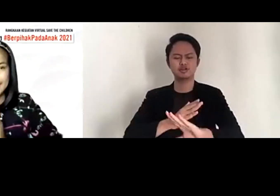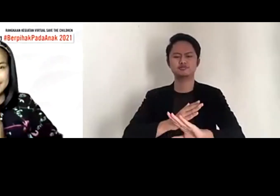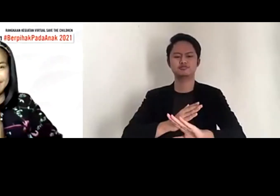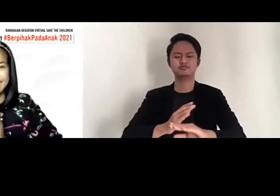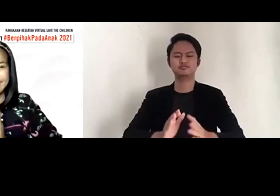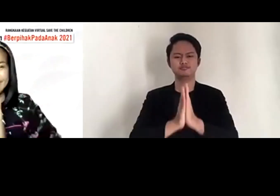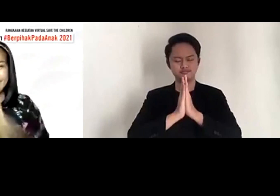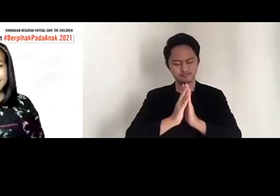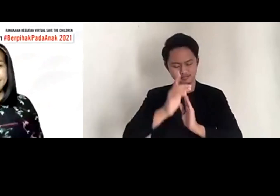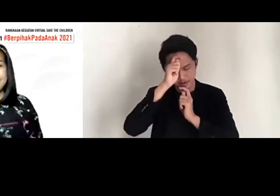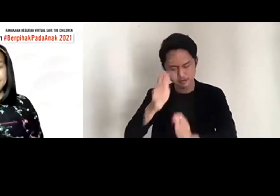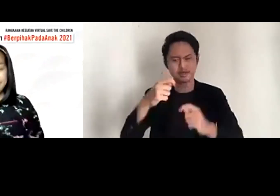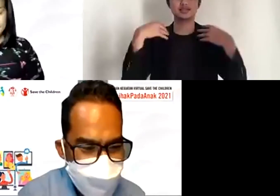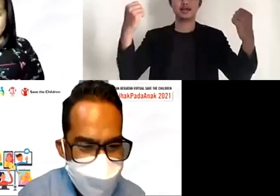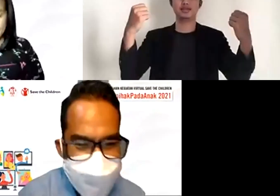sehat.